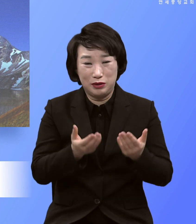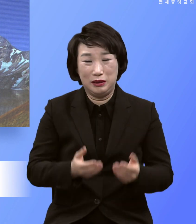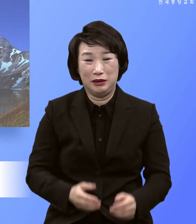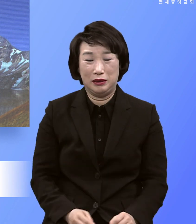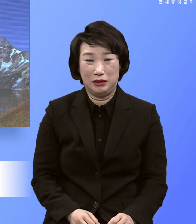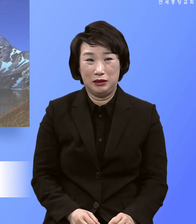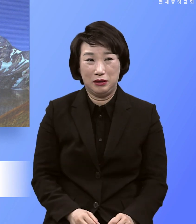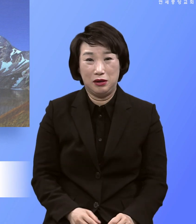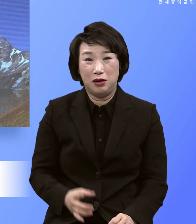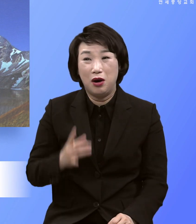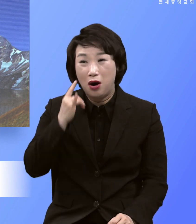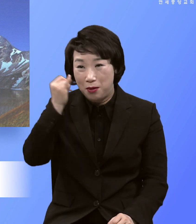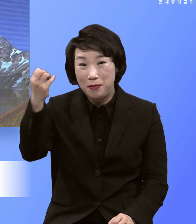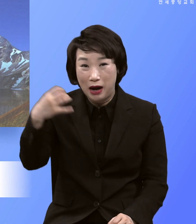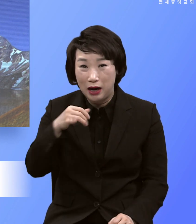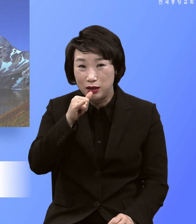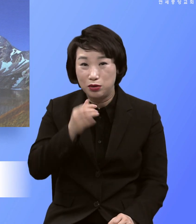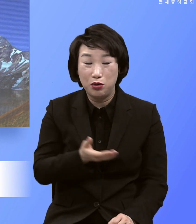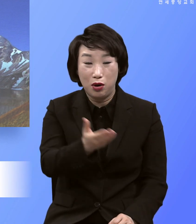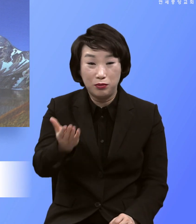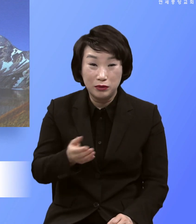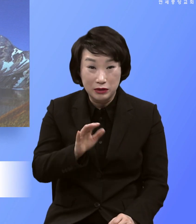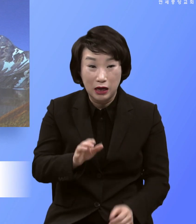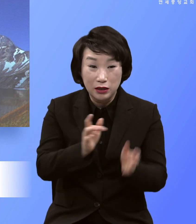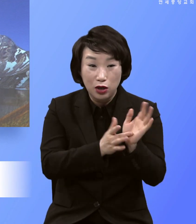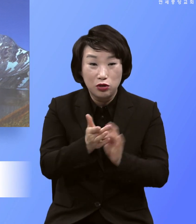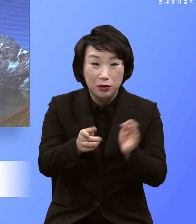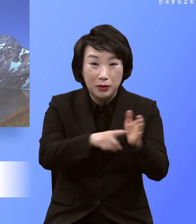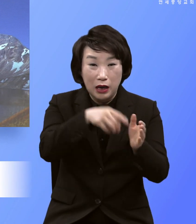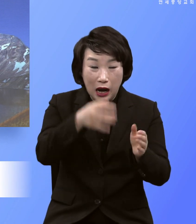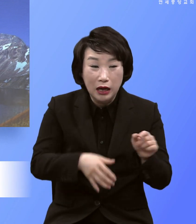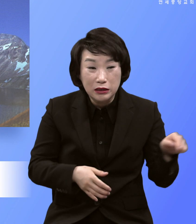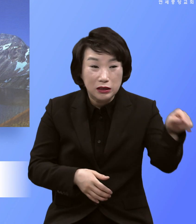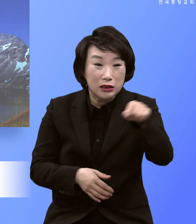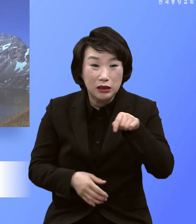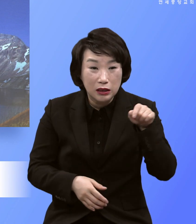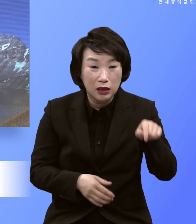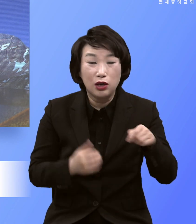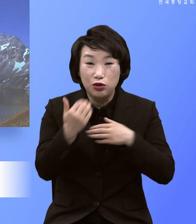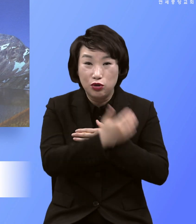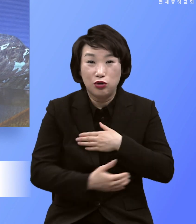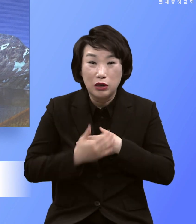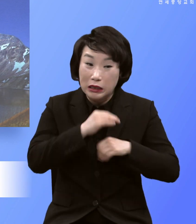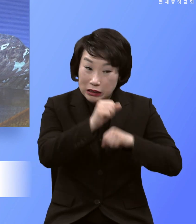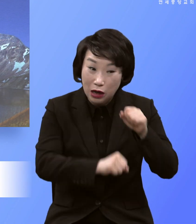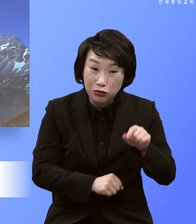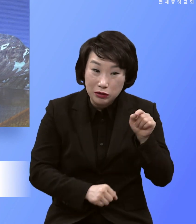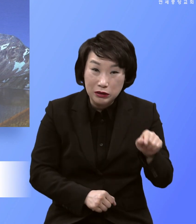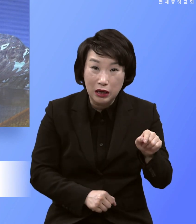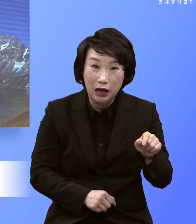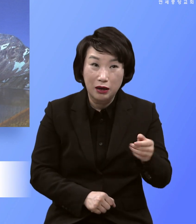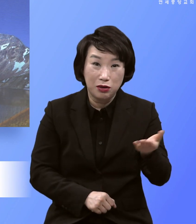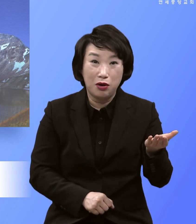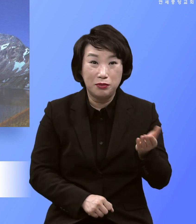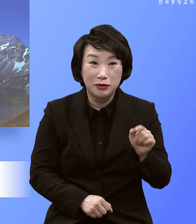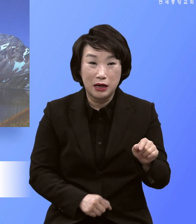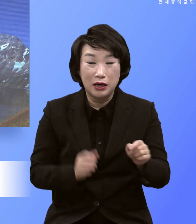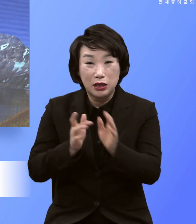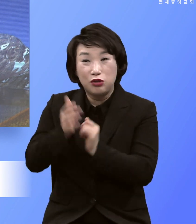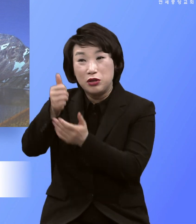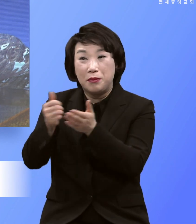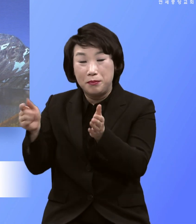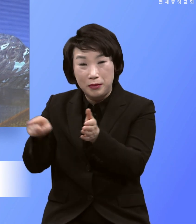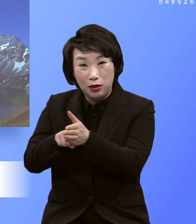그러니 예수 안 믿는 것이, 예수 안 믿고 육신이 자유한 것이, 여러분 예수